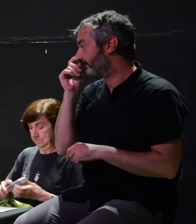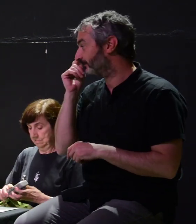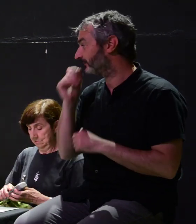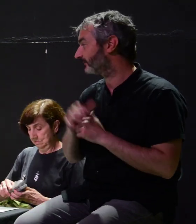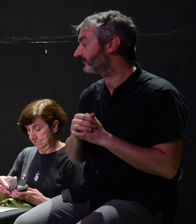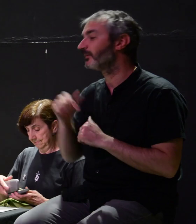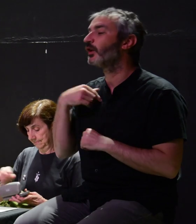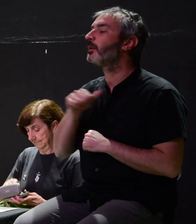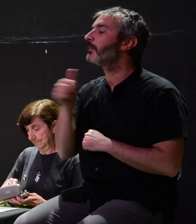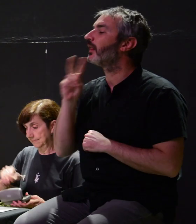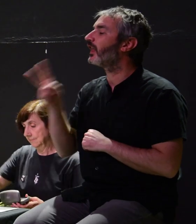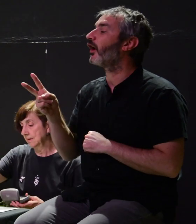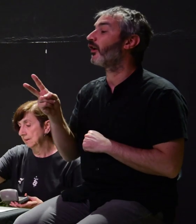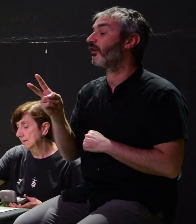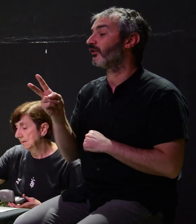agrair